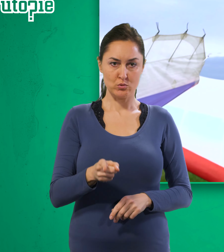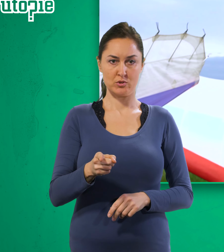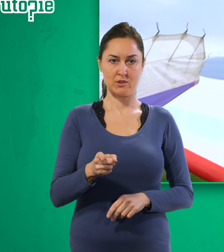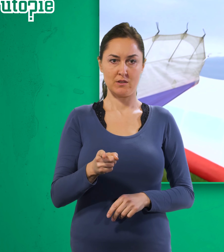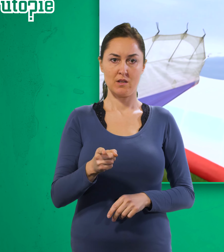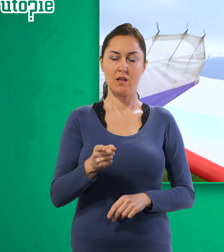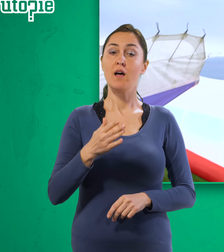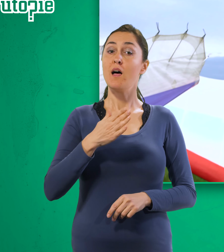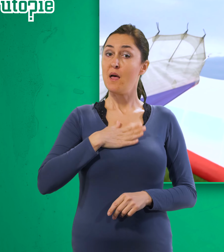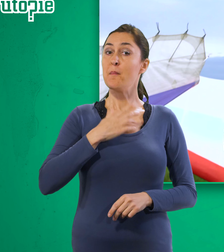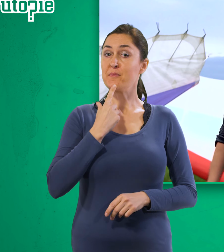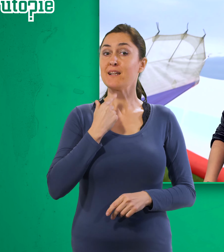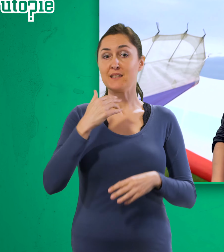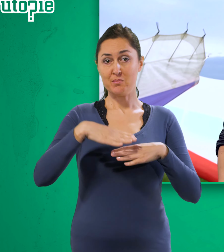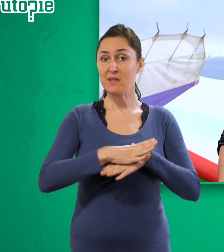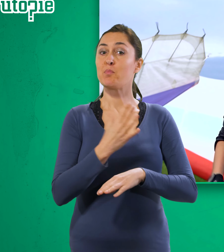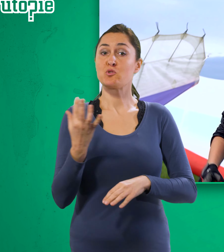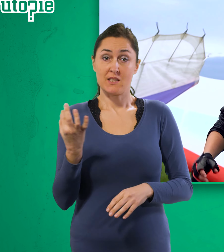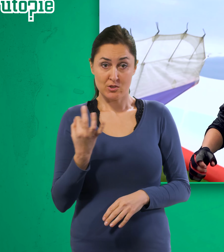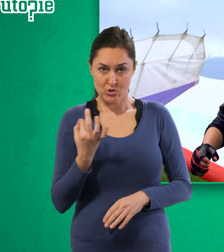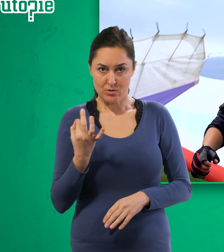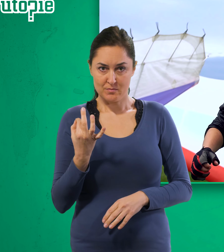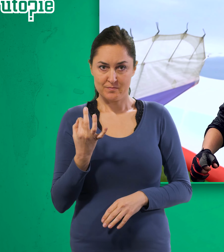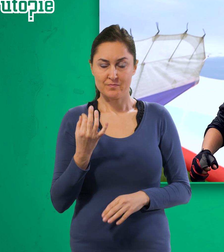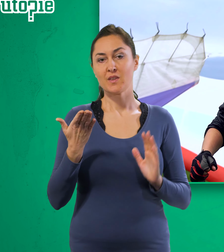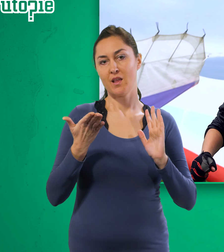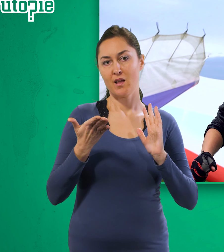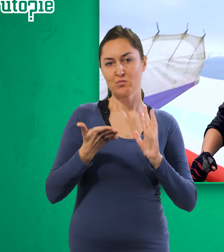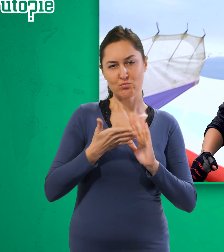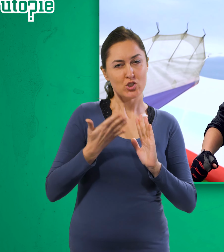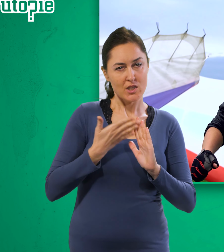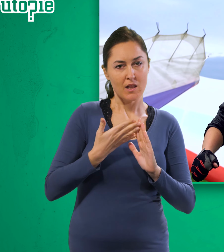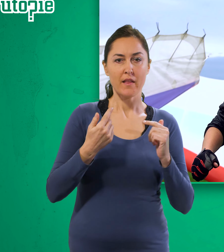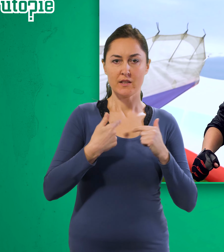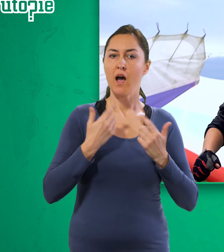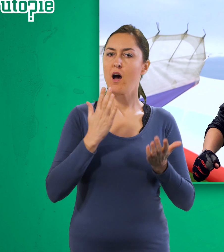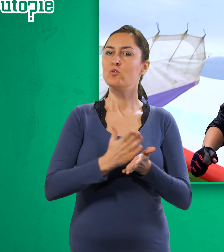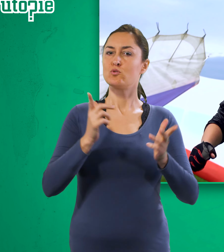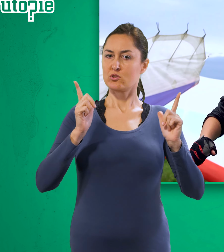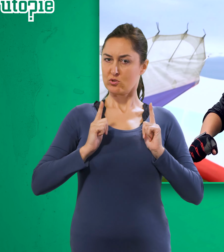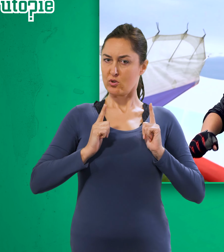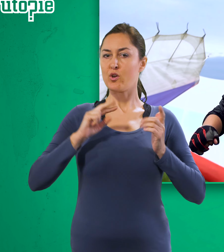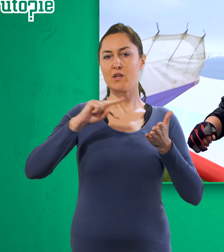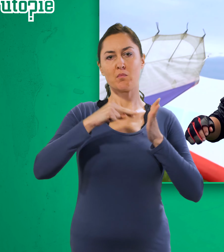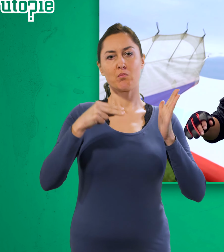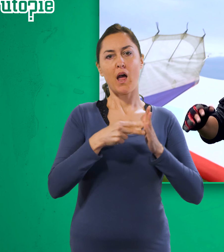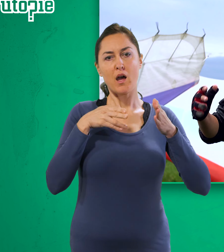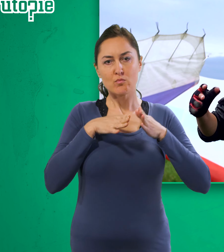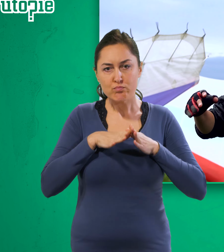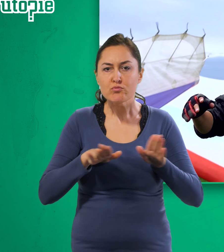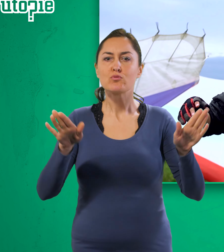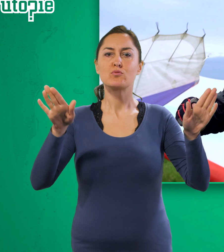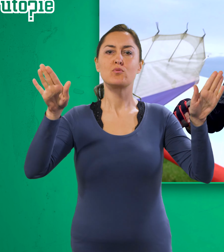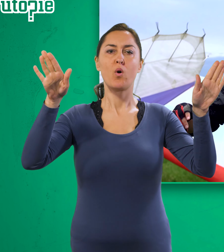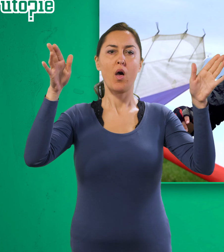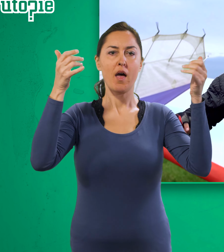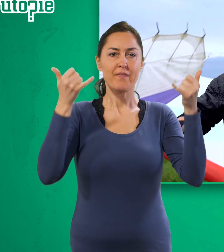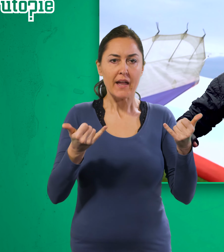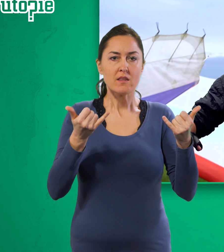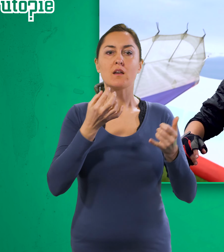už musíš a už a teď už možná, teď už musíš jenom ty tvoje schopnosti a ať se stane cokoliv, ať se ti to prosedne, ať přestane foukat a